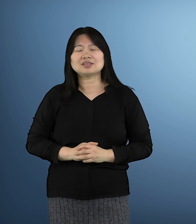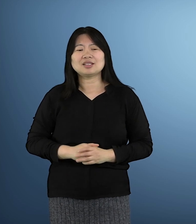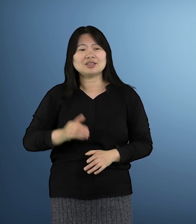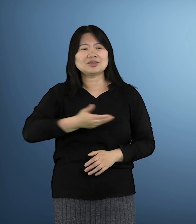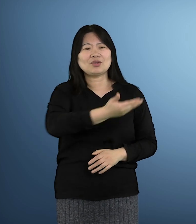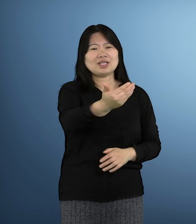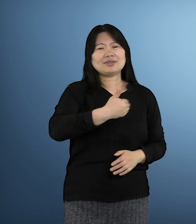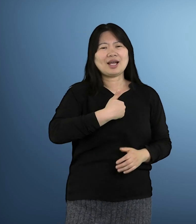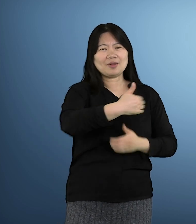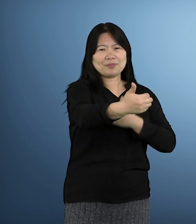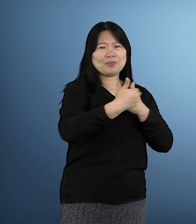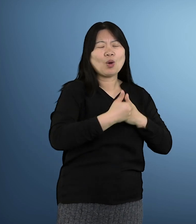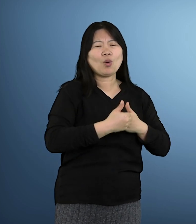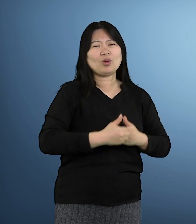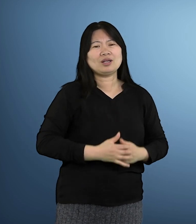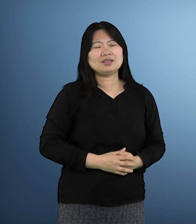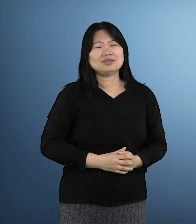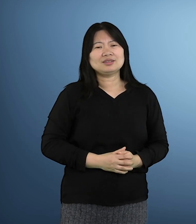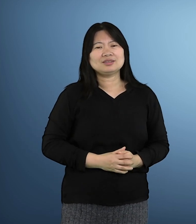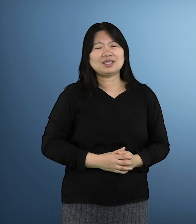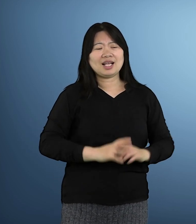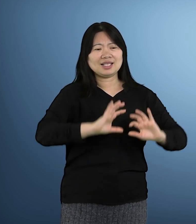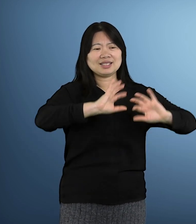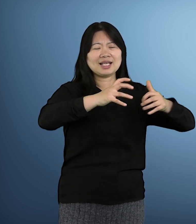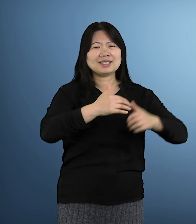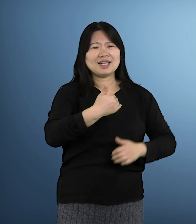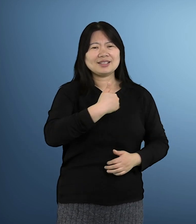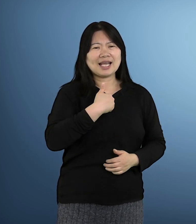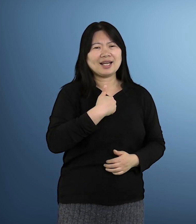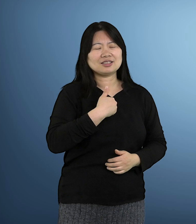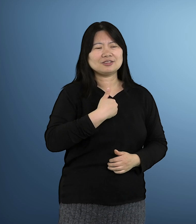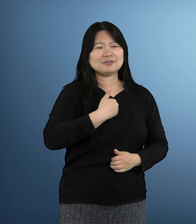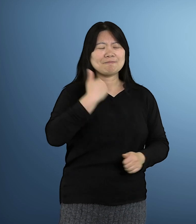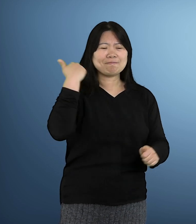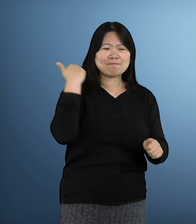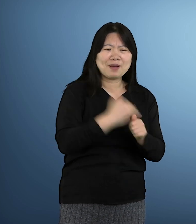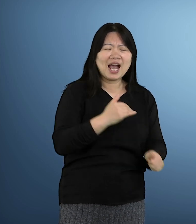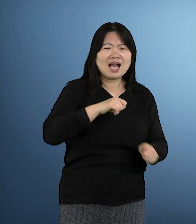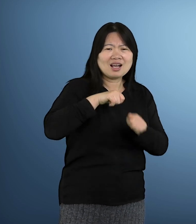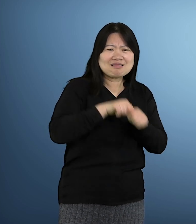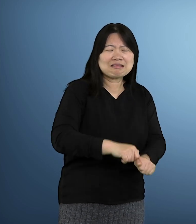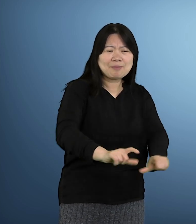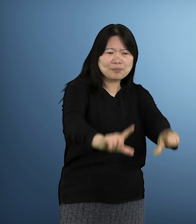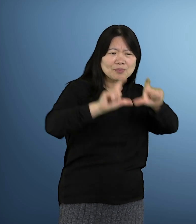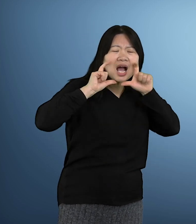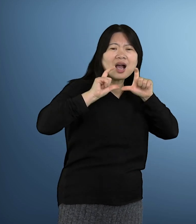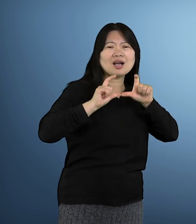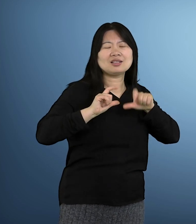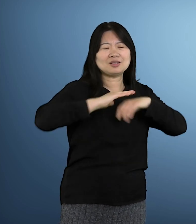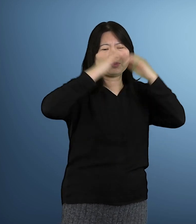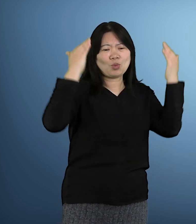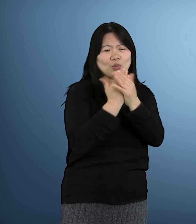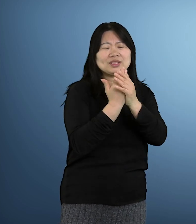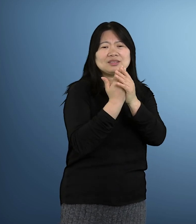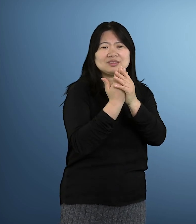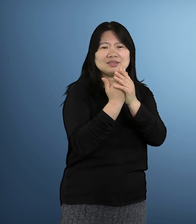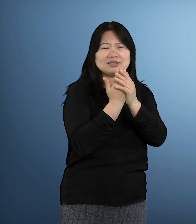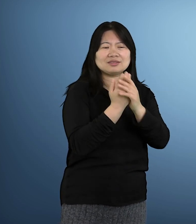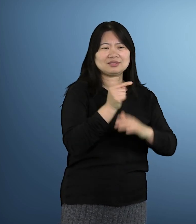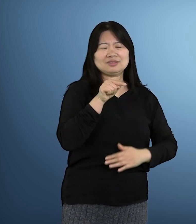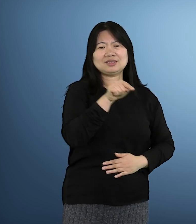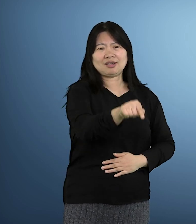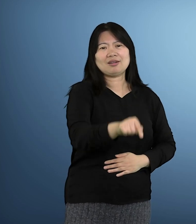너희들이 나를 공격하고 세상이 나를 사형이라고 언도해 놨던 그 모든 것들이